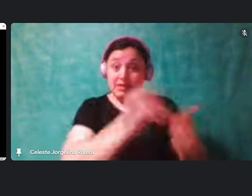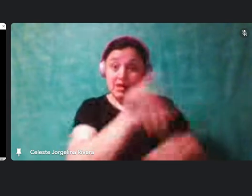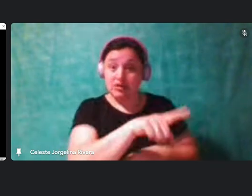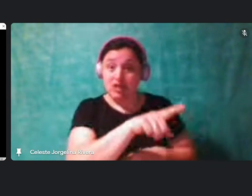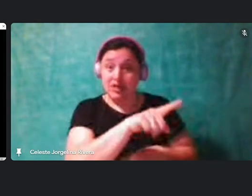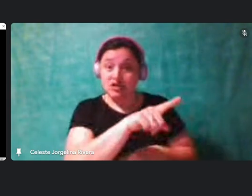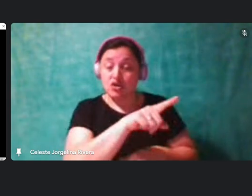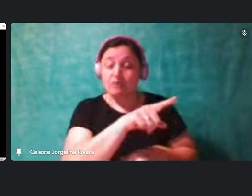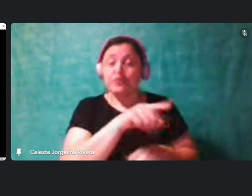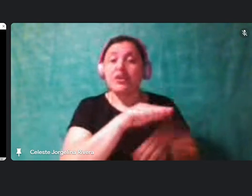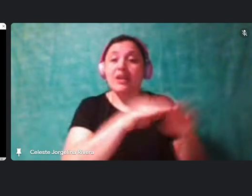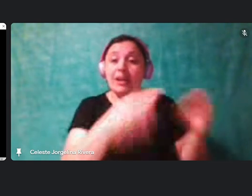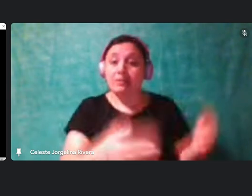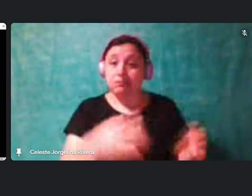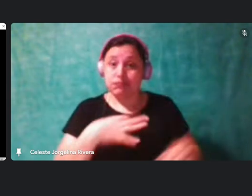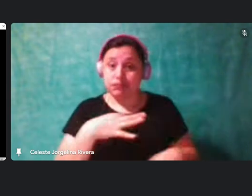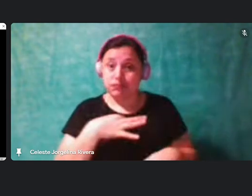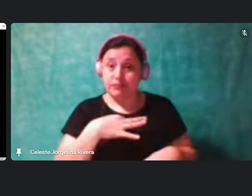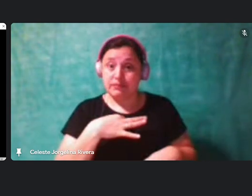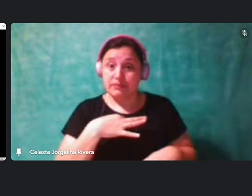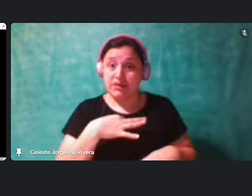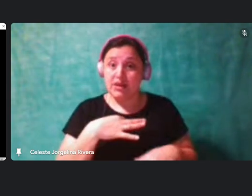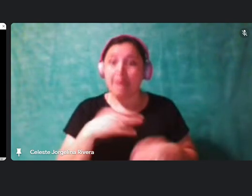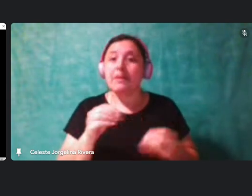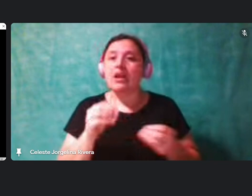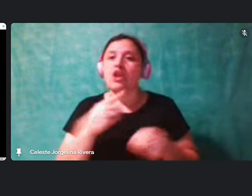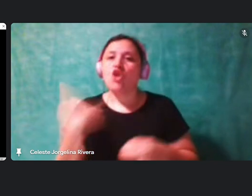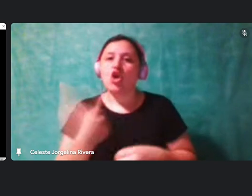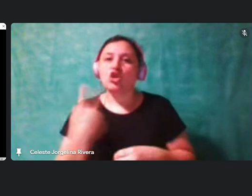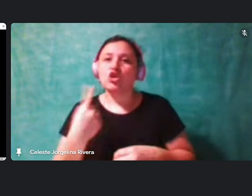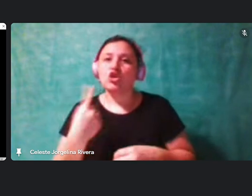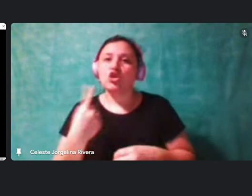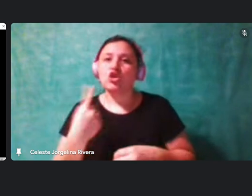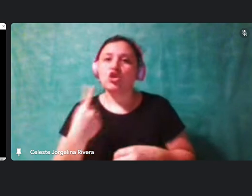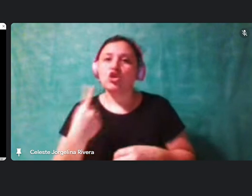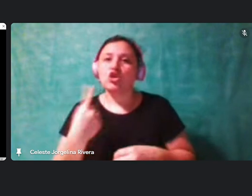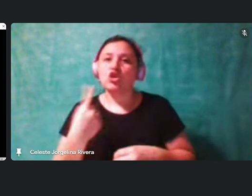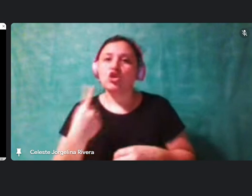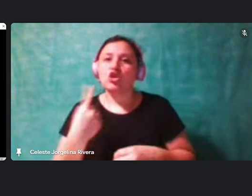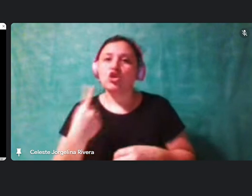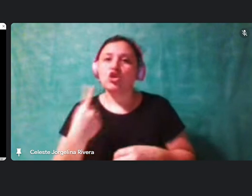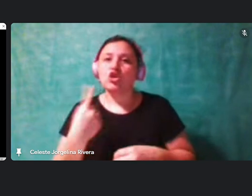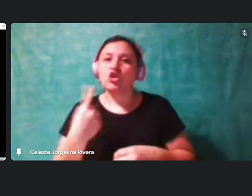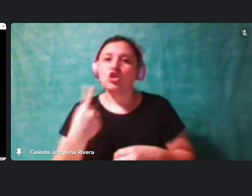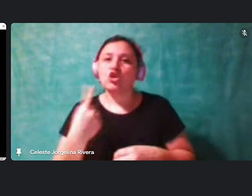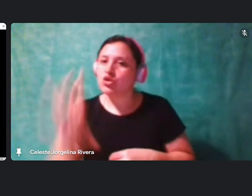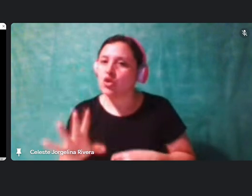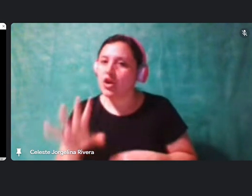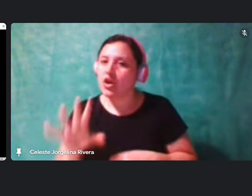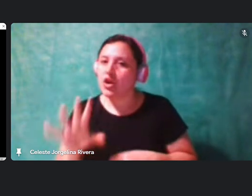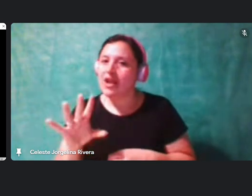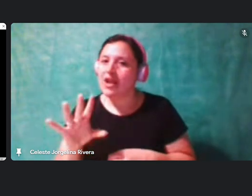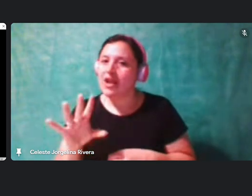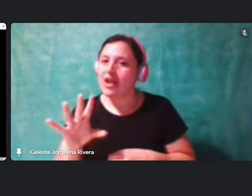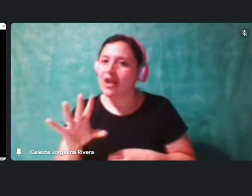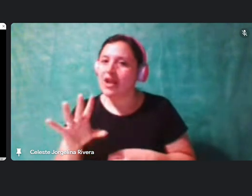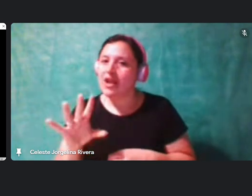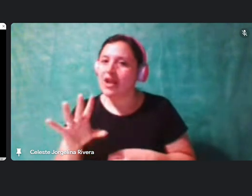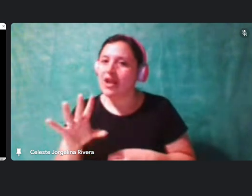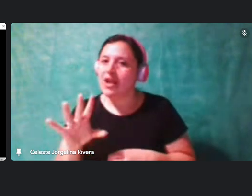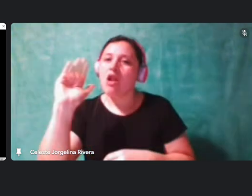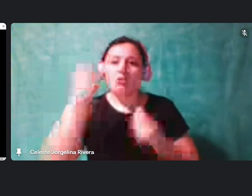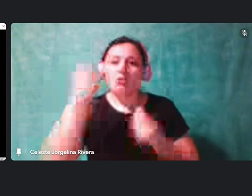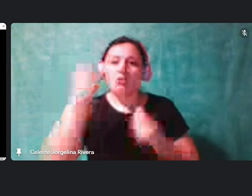solamente podemos tomar los martes a las 8. ¿Por qué? Porque nosotros trabajamos en distintas facultades. Tiene que haber un